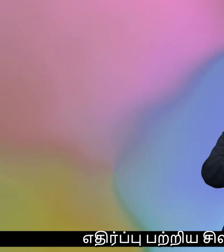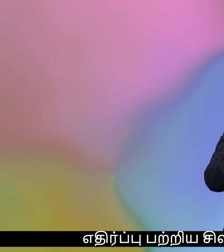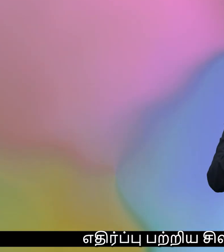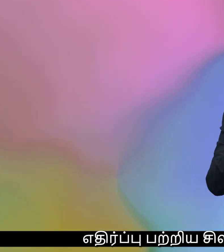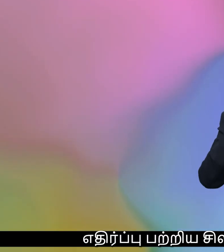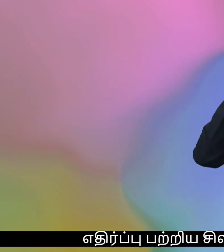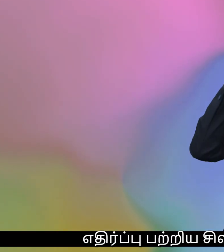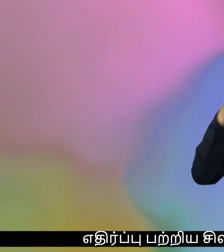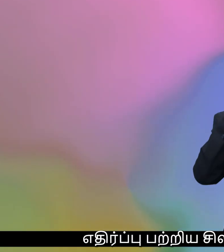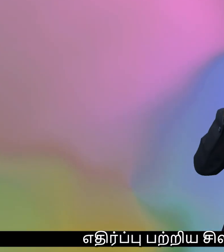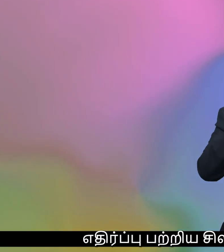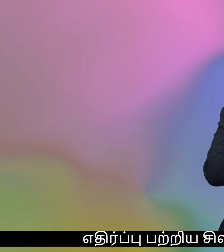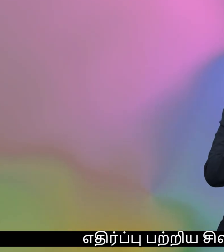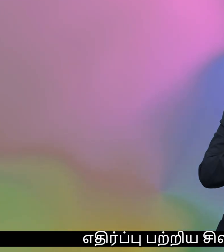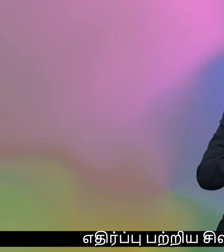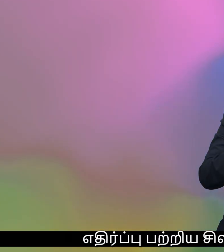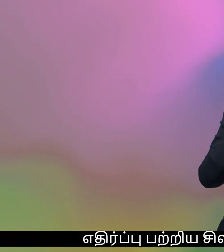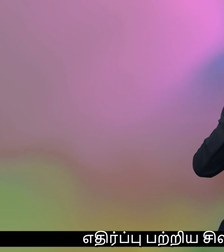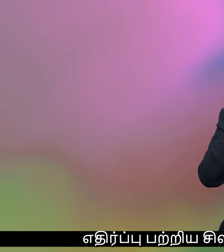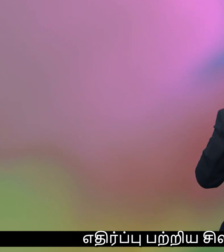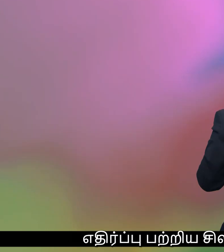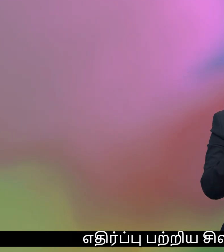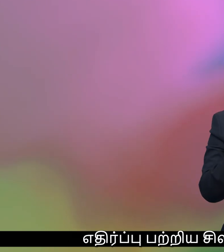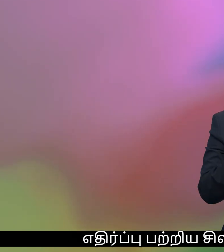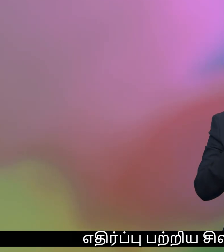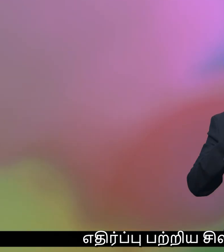மின்தடை குறித்து சில தகவல்களை தெரிந்து கொள்வோம்.